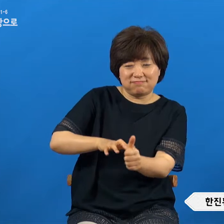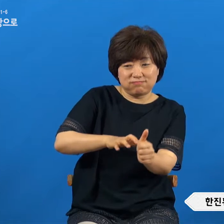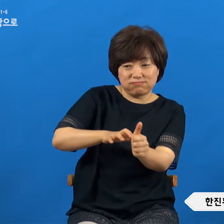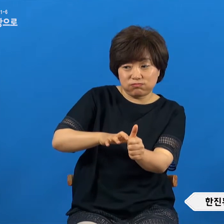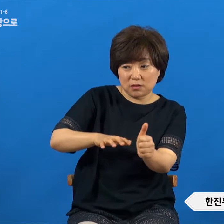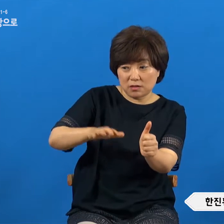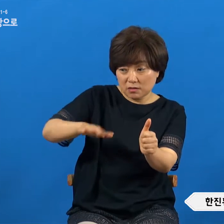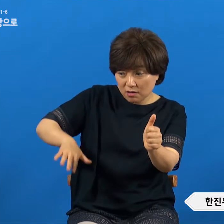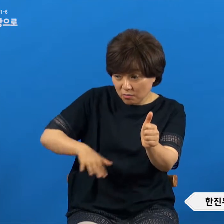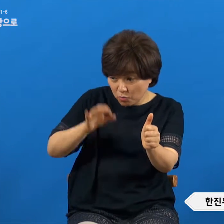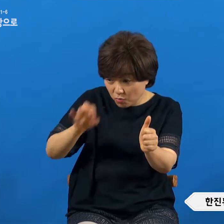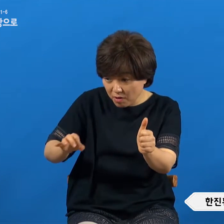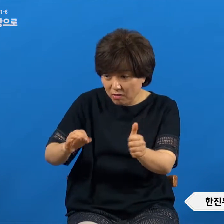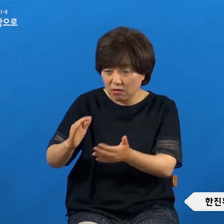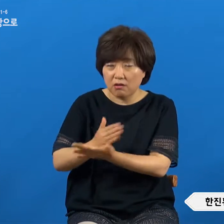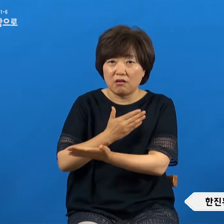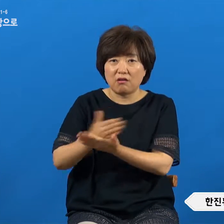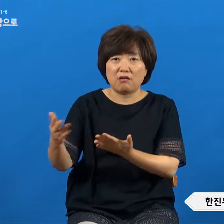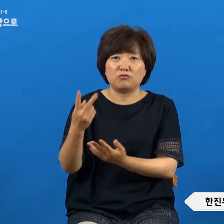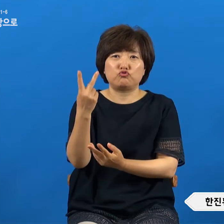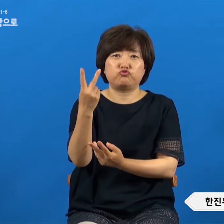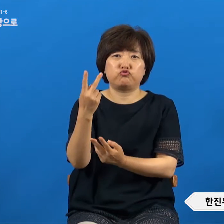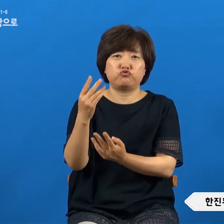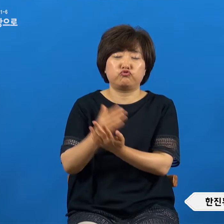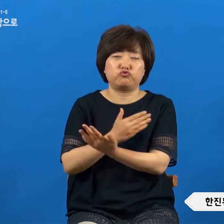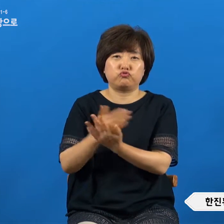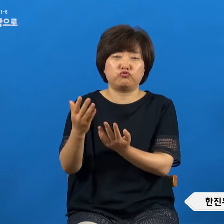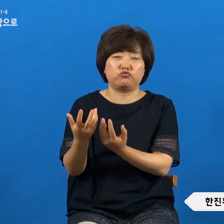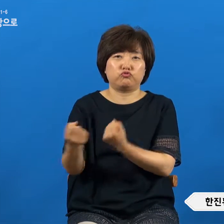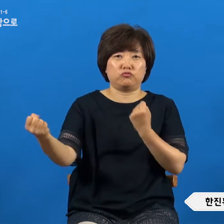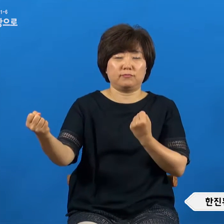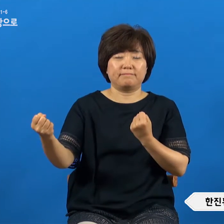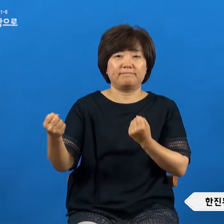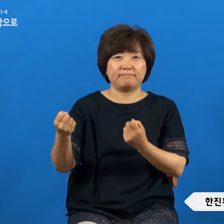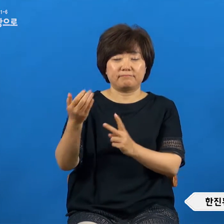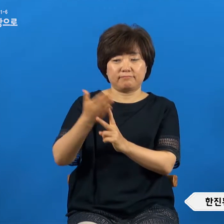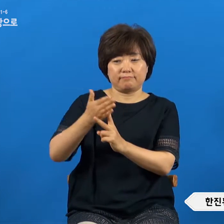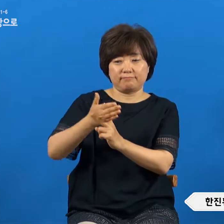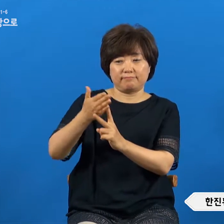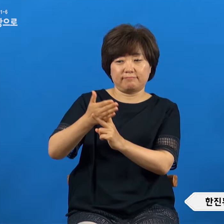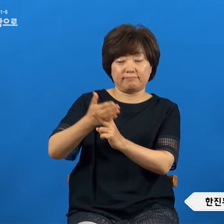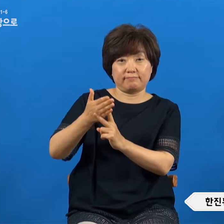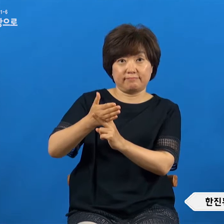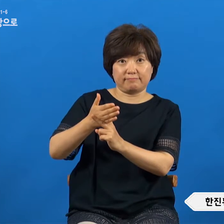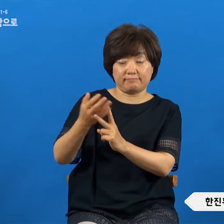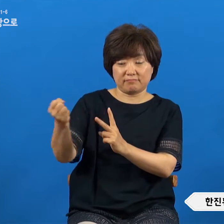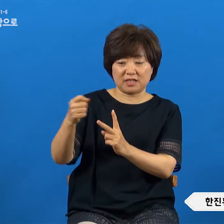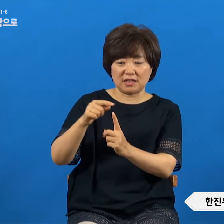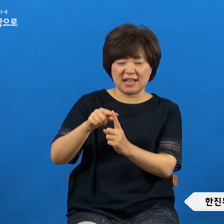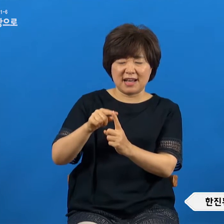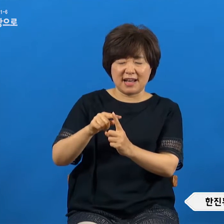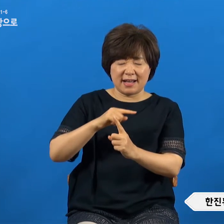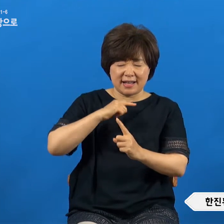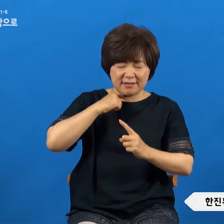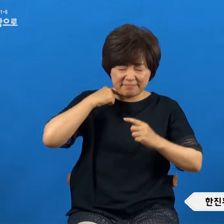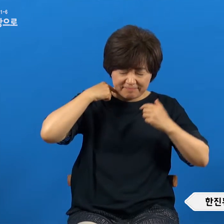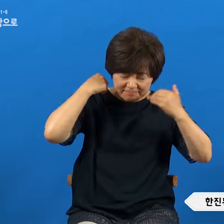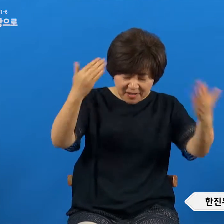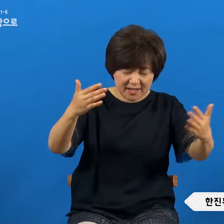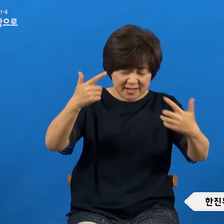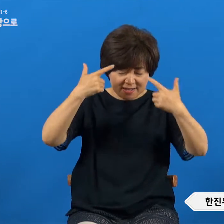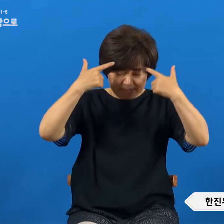사람들을 두 부류로 나눌 수가 있습니다. 한 부류는 죽기 살기로 예수님을 따랐던